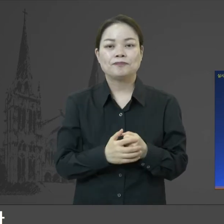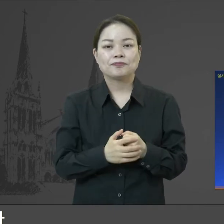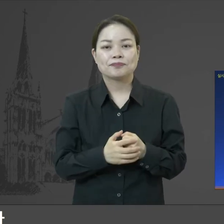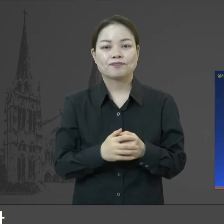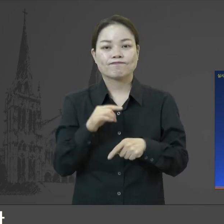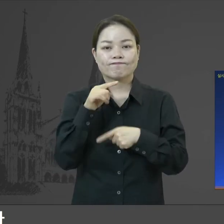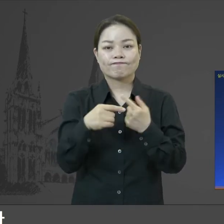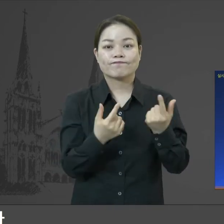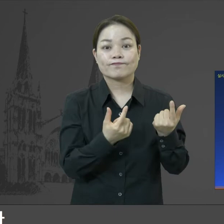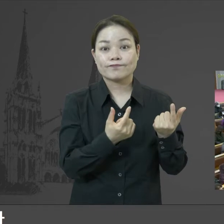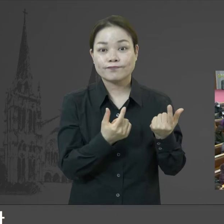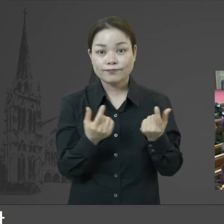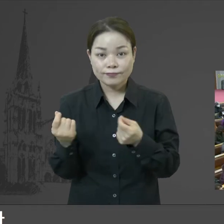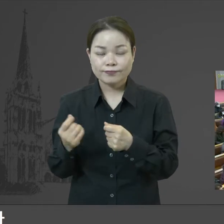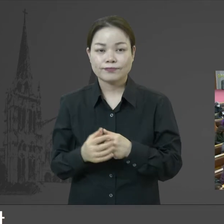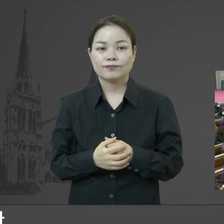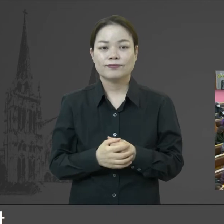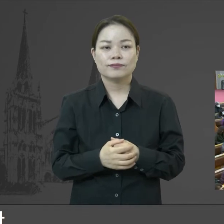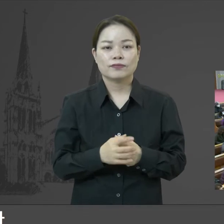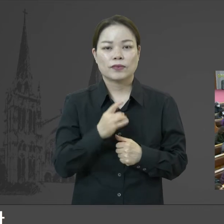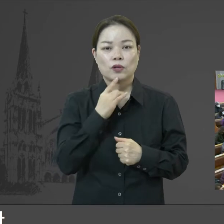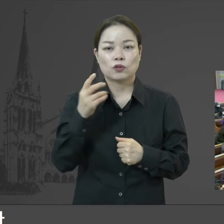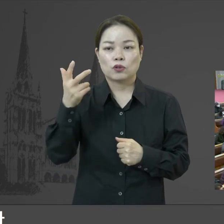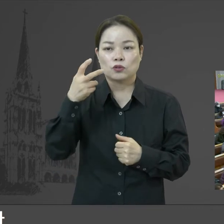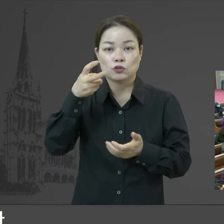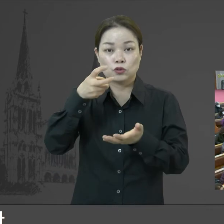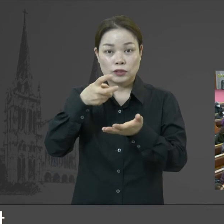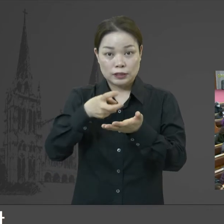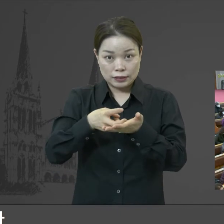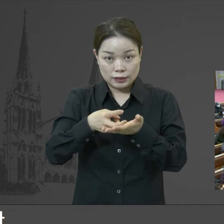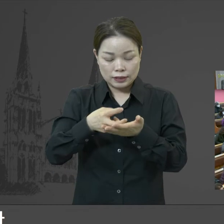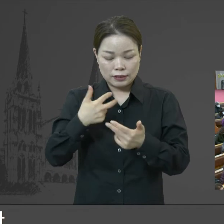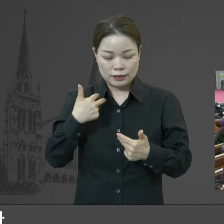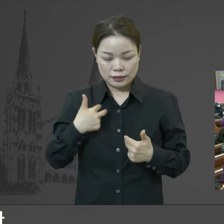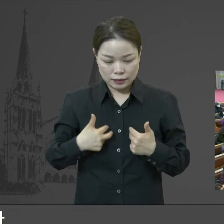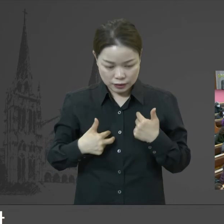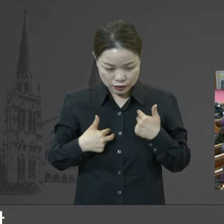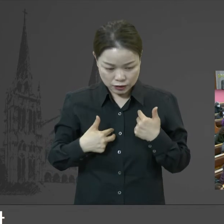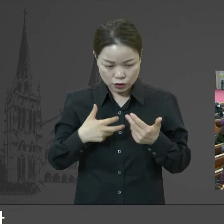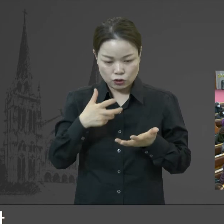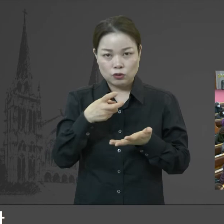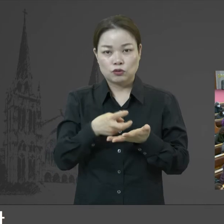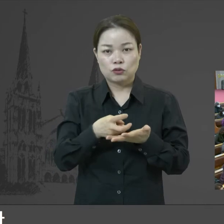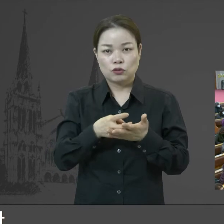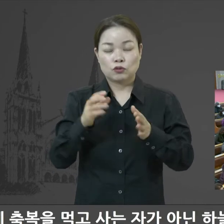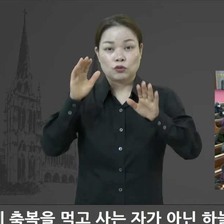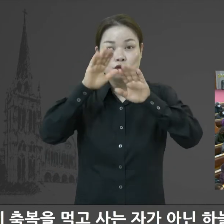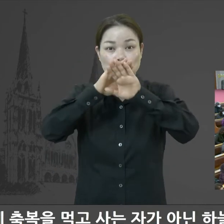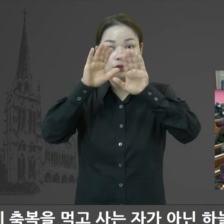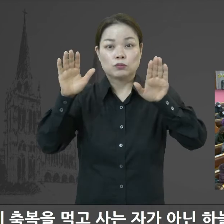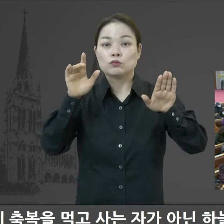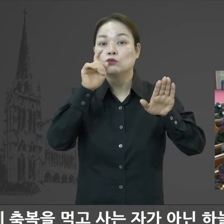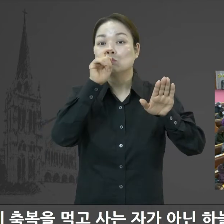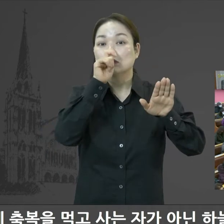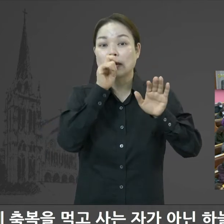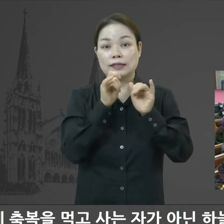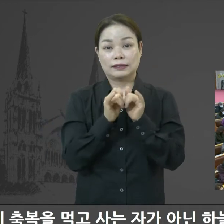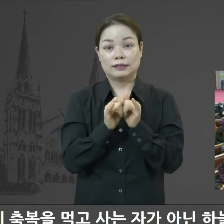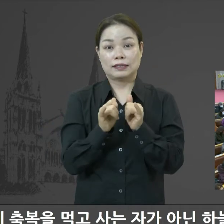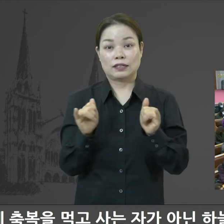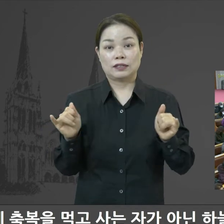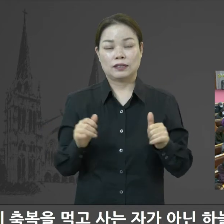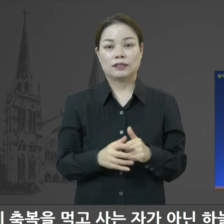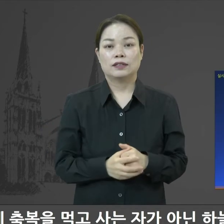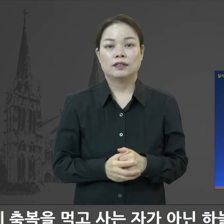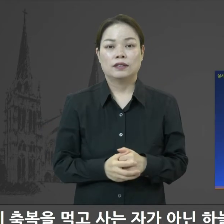읽어볼까요? 시작. 오직 여호와의 율법을 즐거워하여 그 율법을 주야로